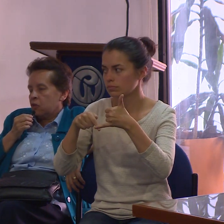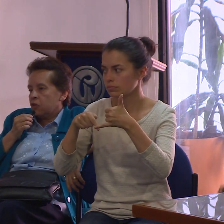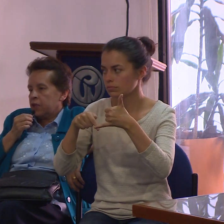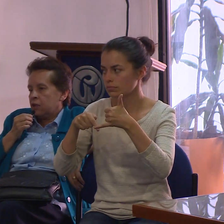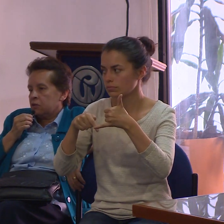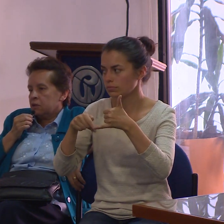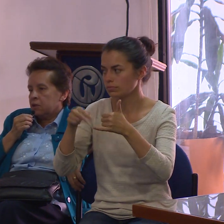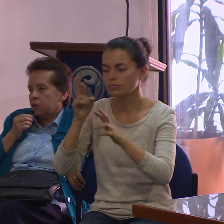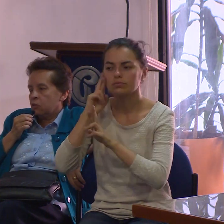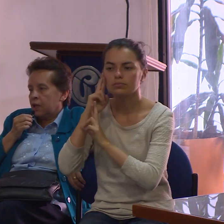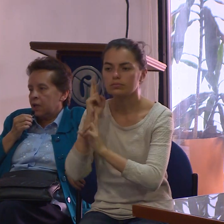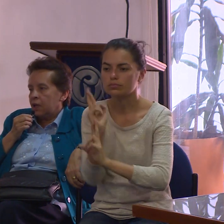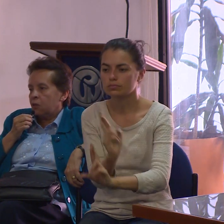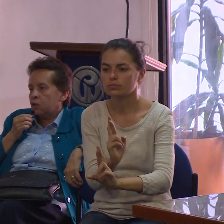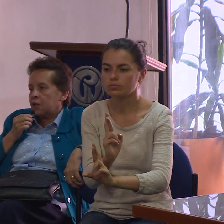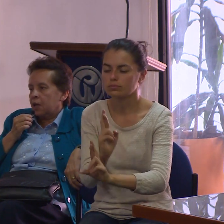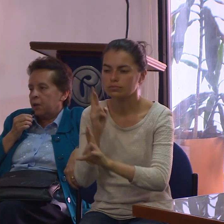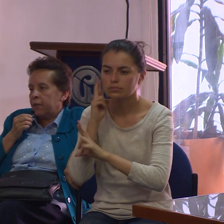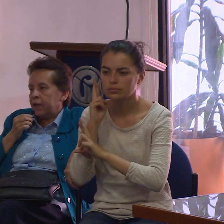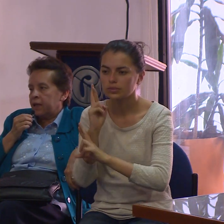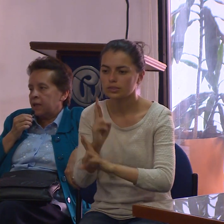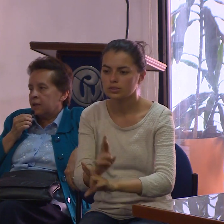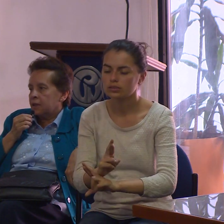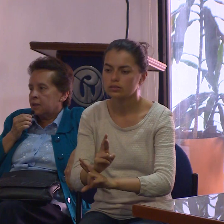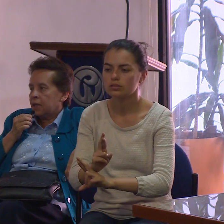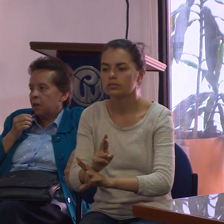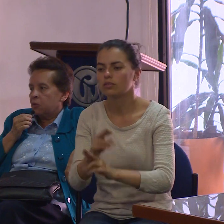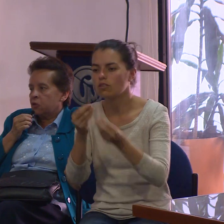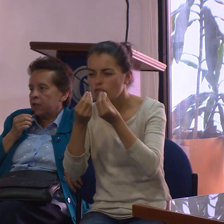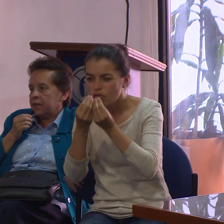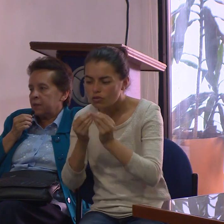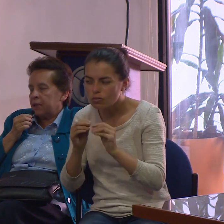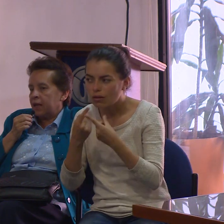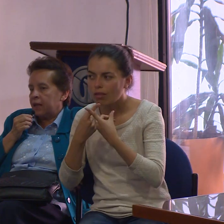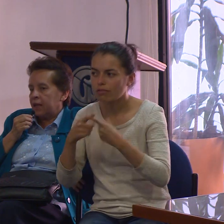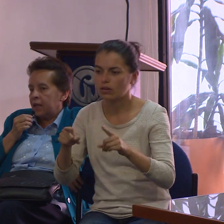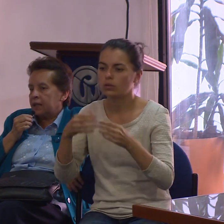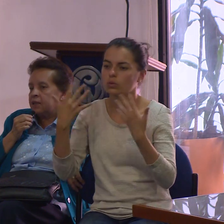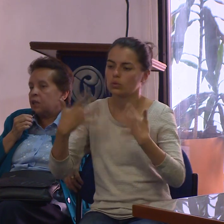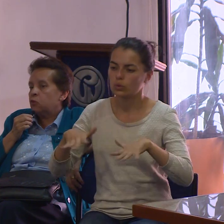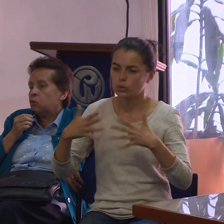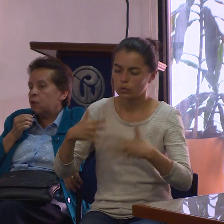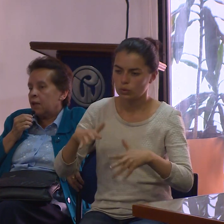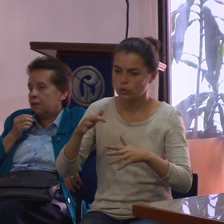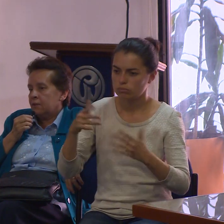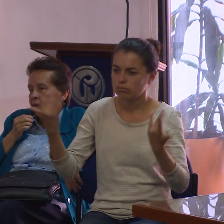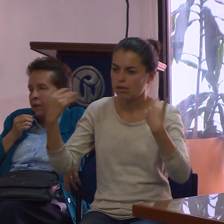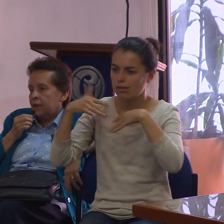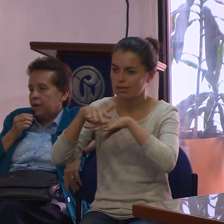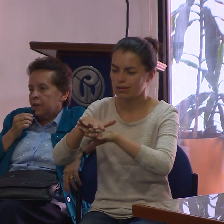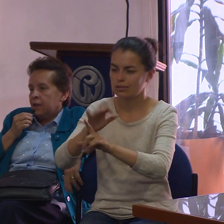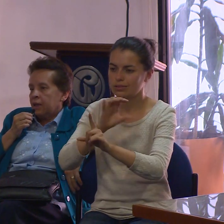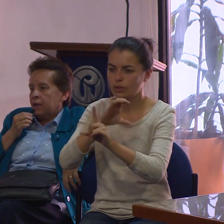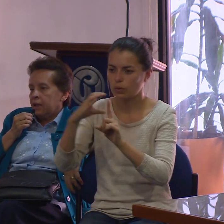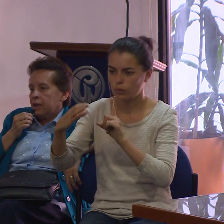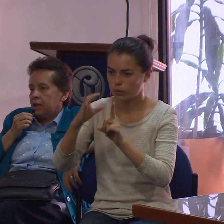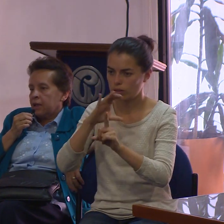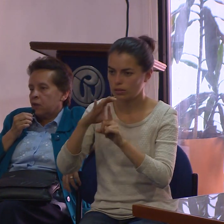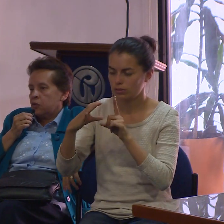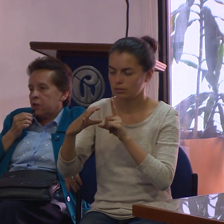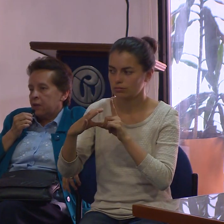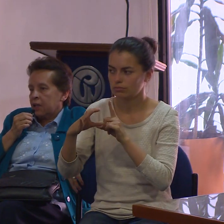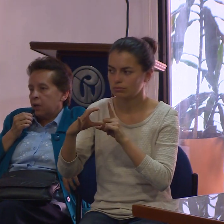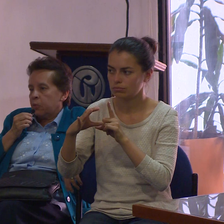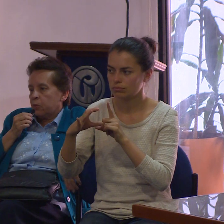que reconocieron de una u otra manera, digamos, que esa mirada intercultural